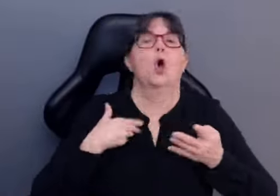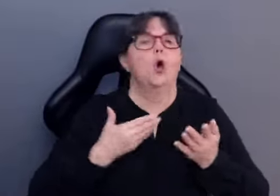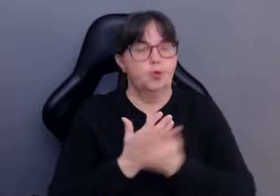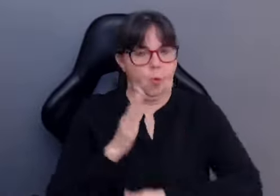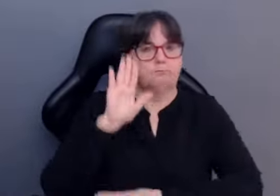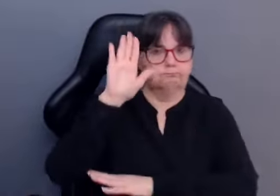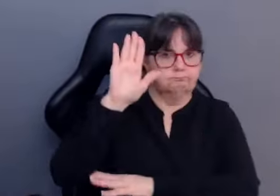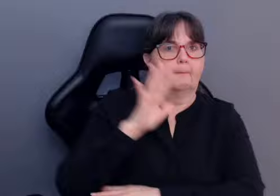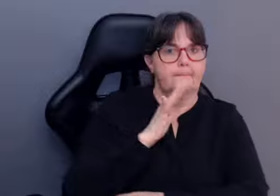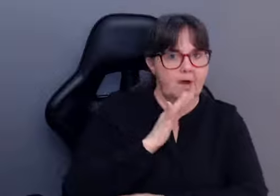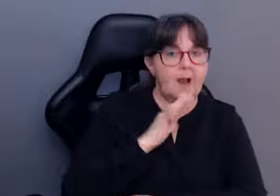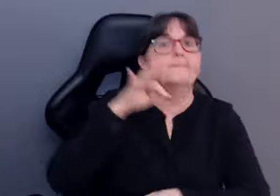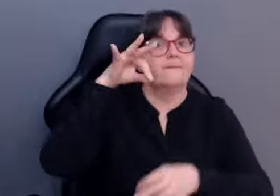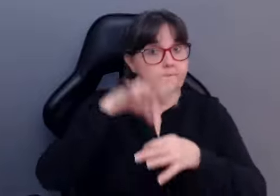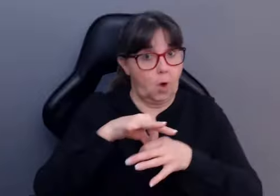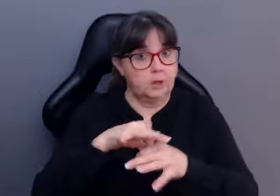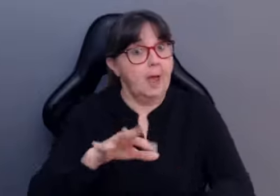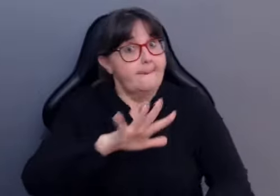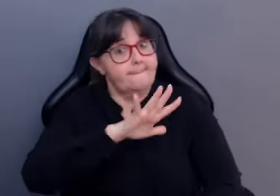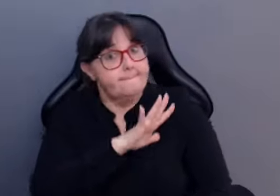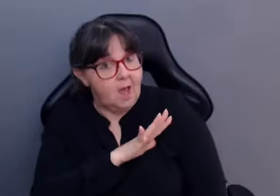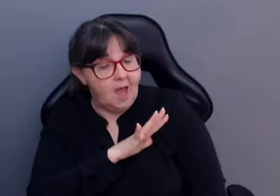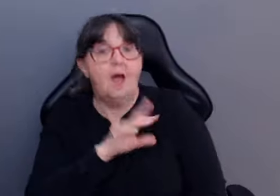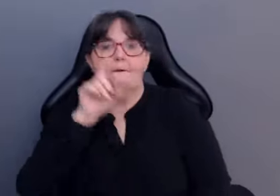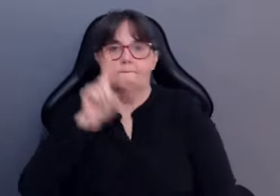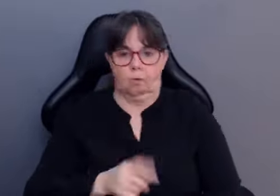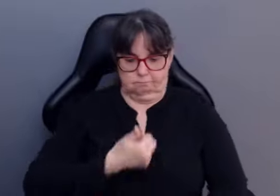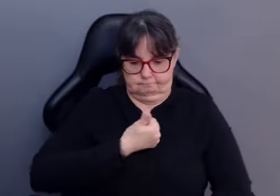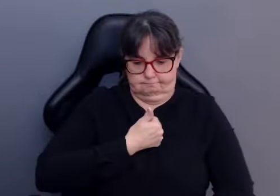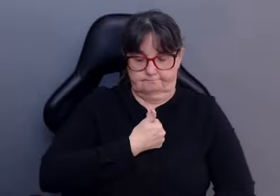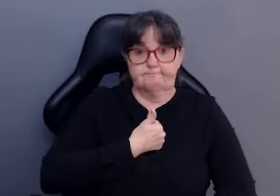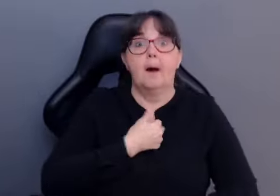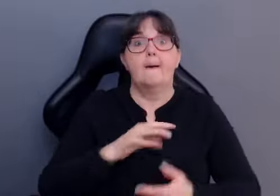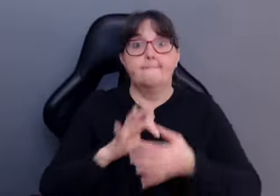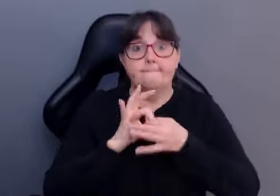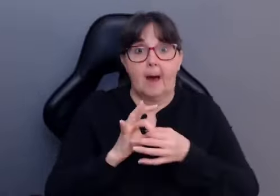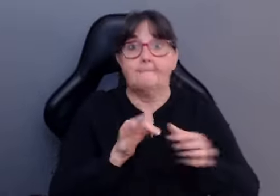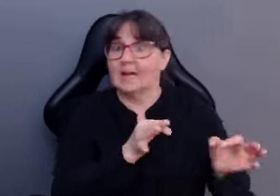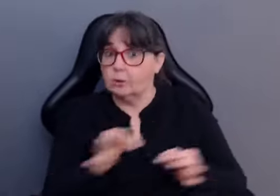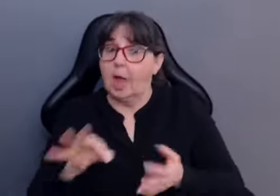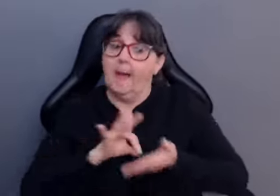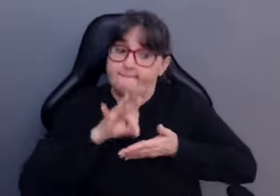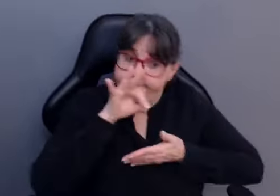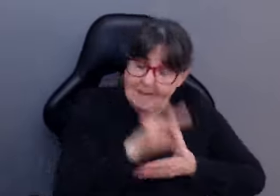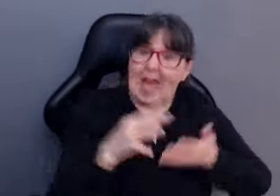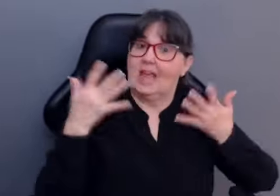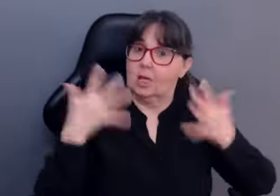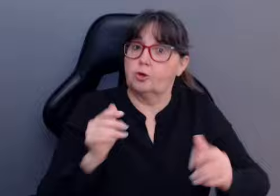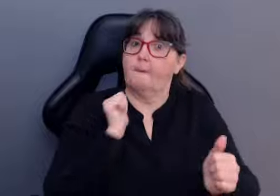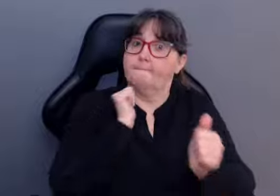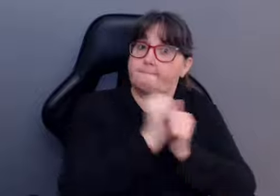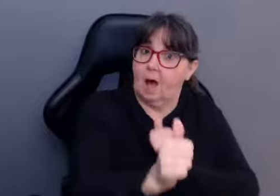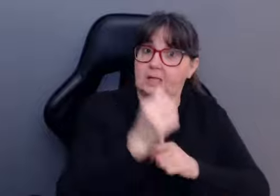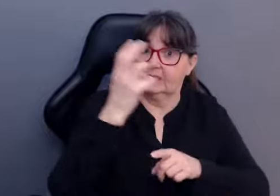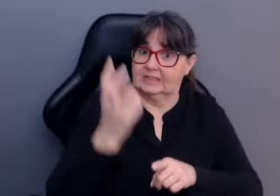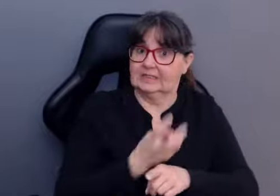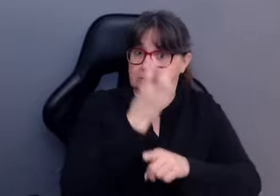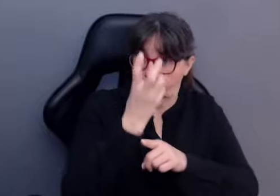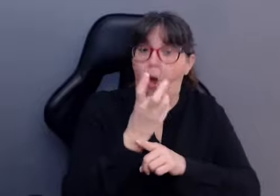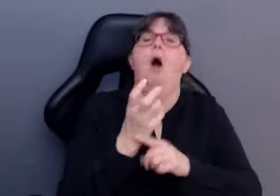vote. Cependant, seuls les membres réguliers en règle depuis au moins 6 mois